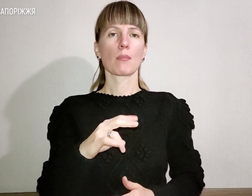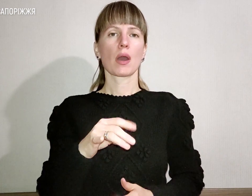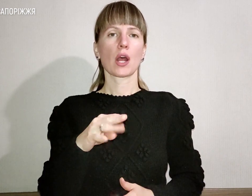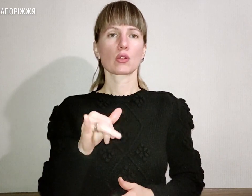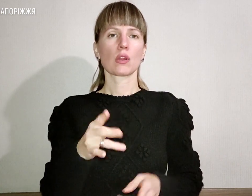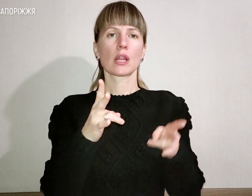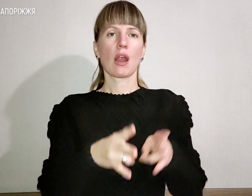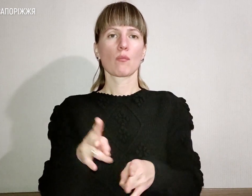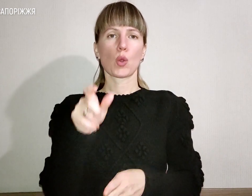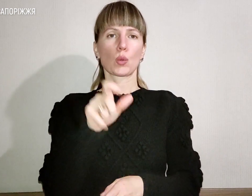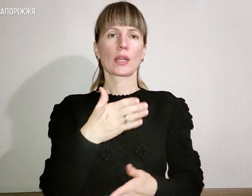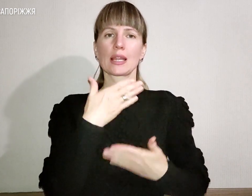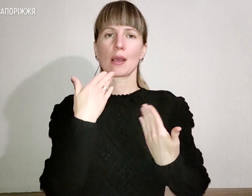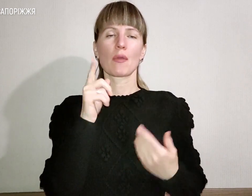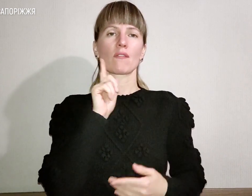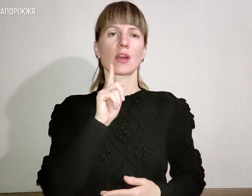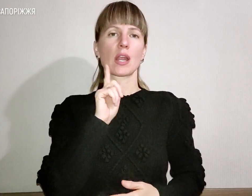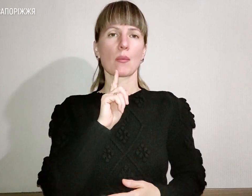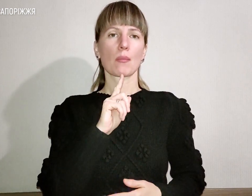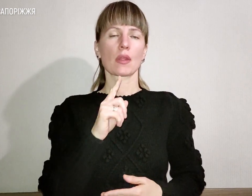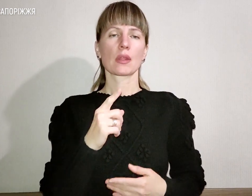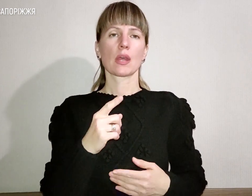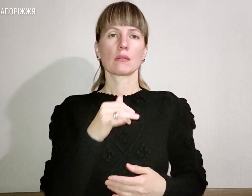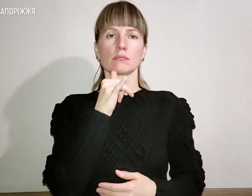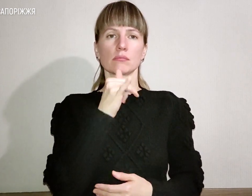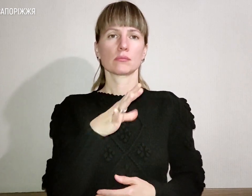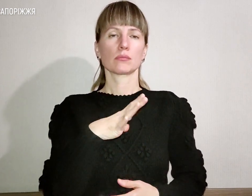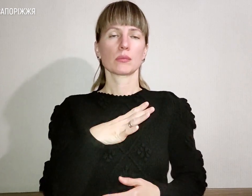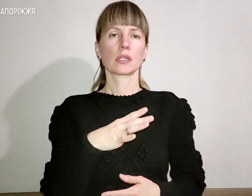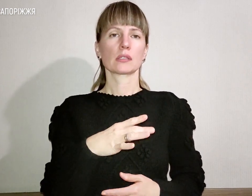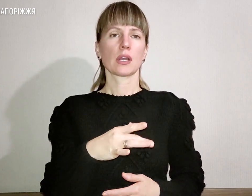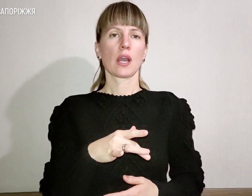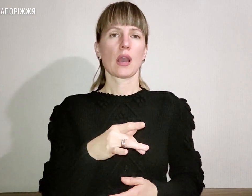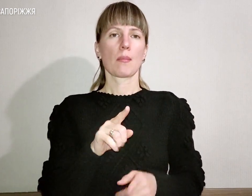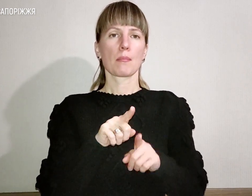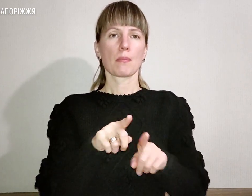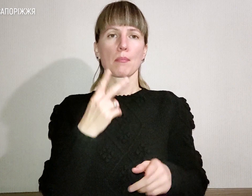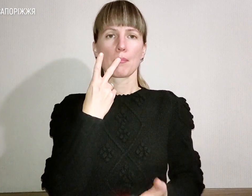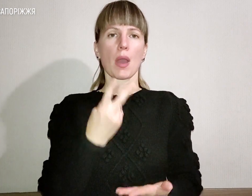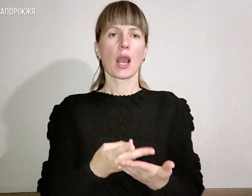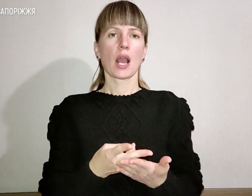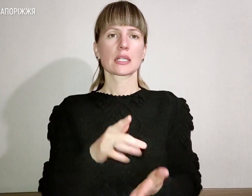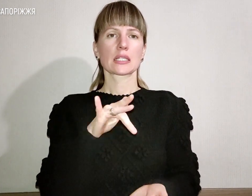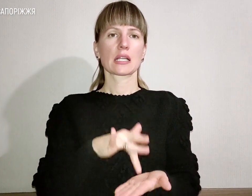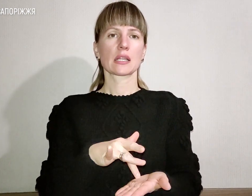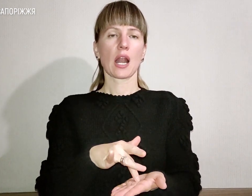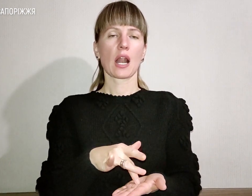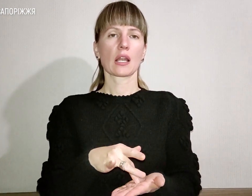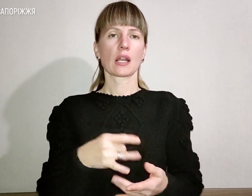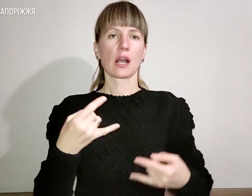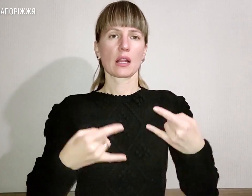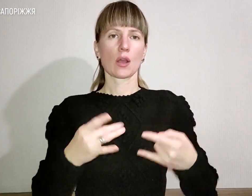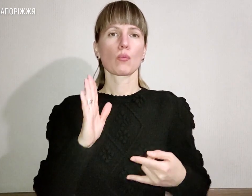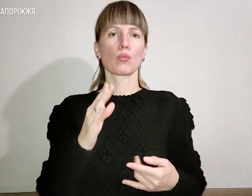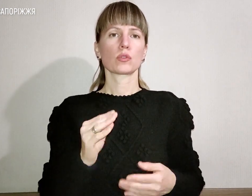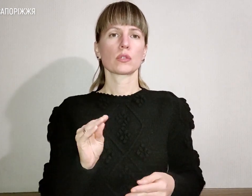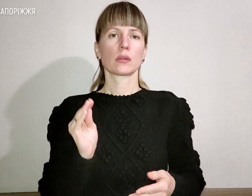травмованих немає. Тимчасово недоступна трансляція центральних каналів, проте буде ввімкнене резервне мовлення. Також,